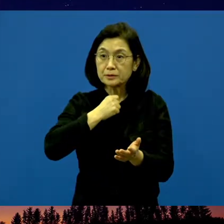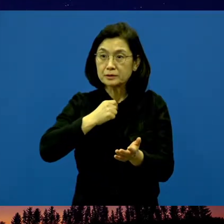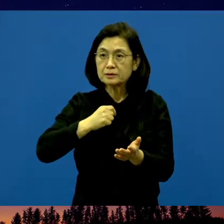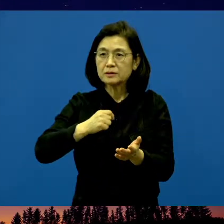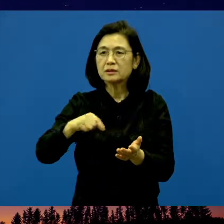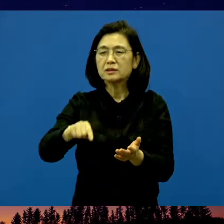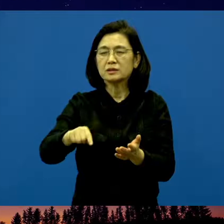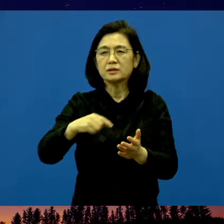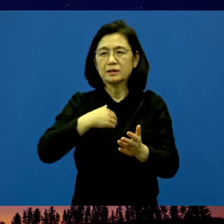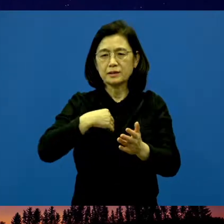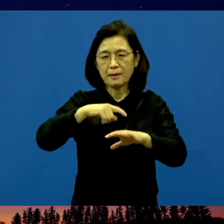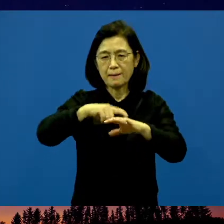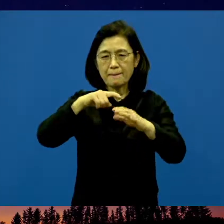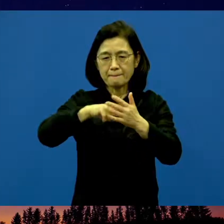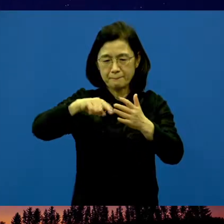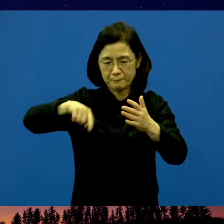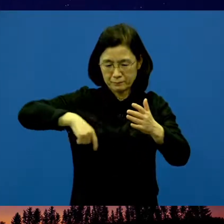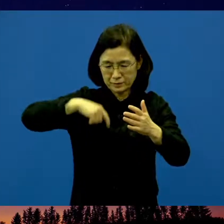것이죠. 계속